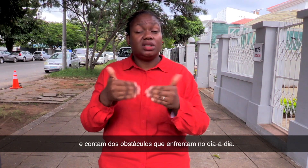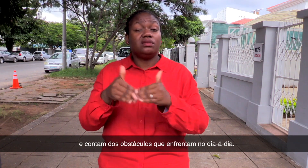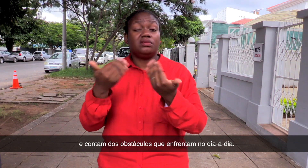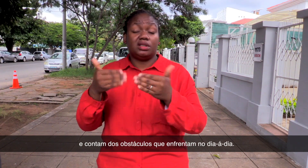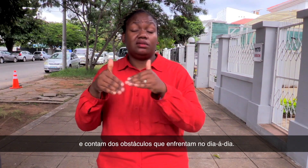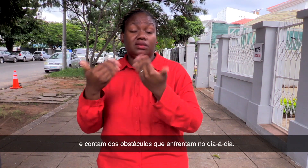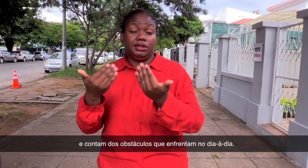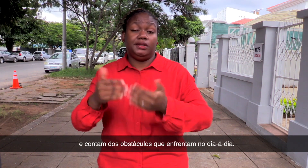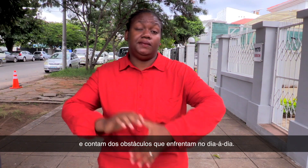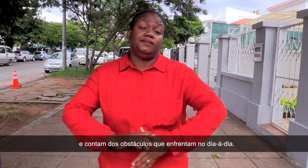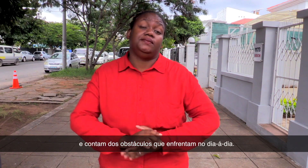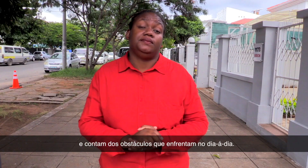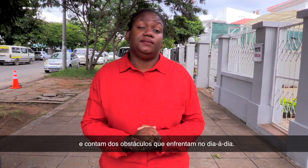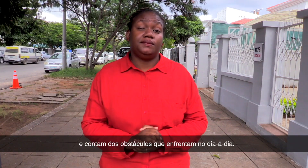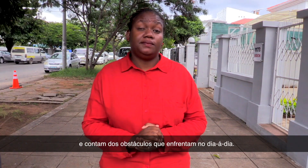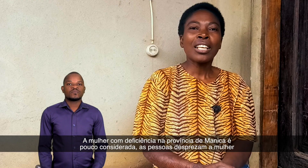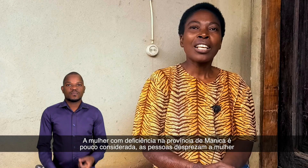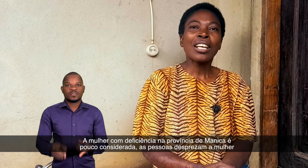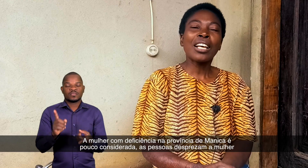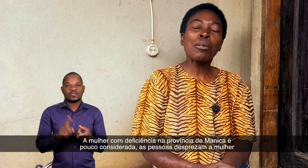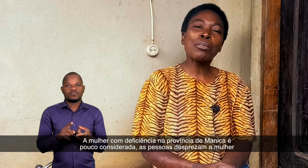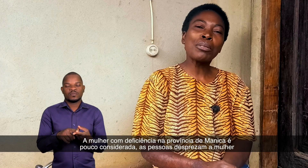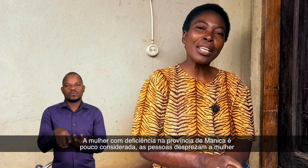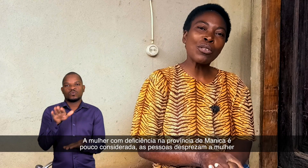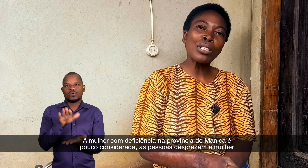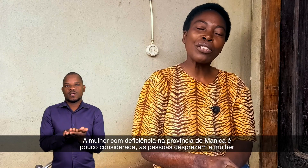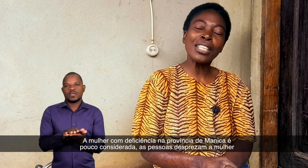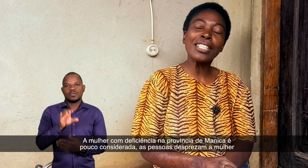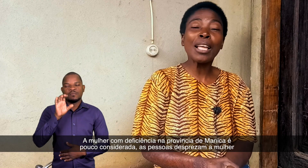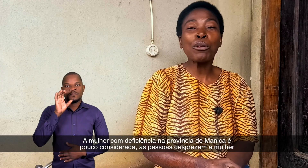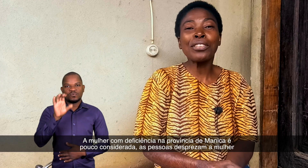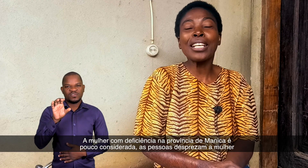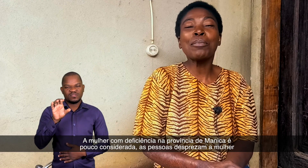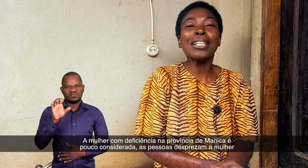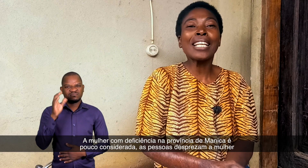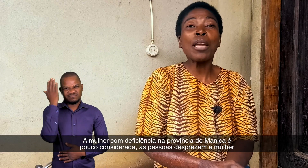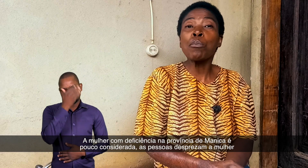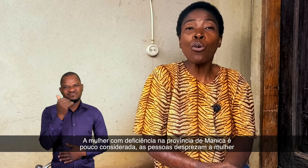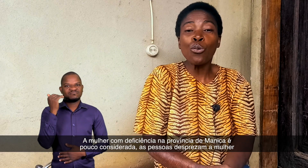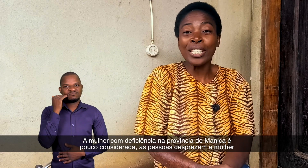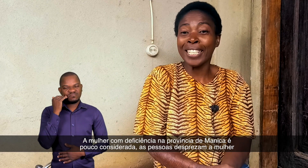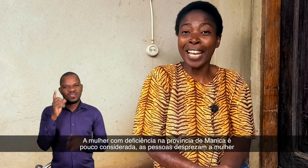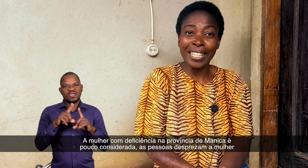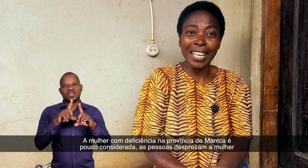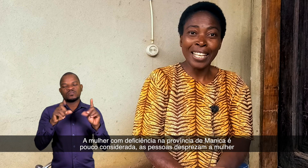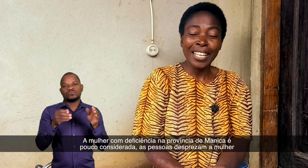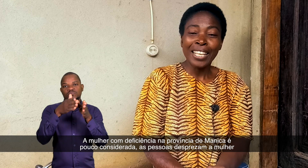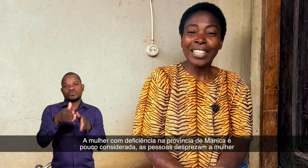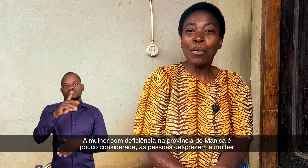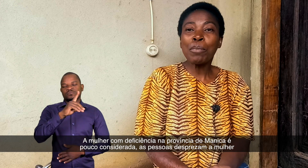obstáculos que enfrentam no dia a dia. A mulher com deficiência na província de Manica é pouco considerada. Alguém